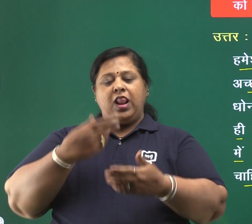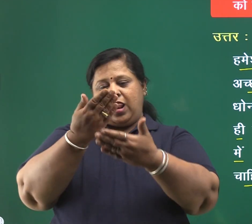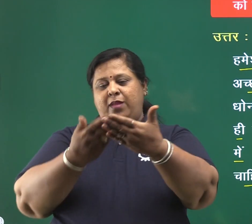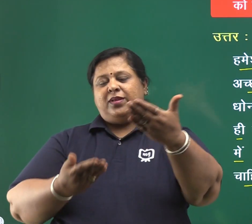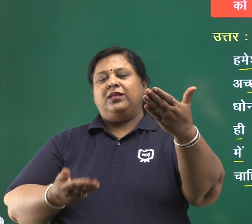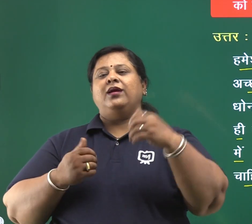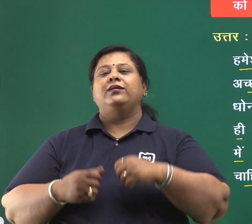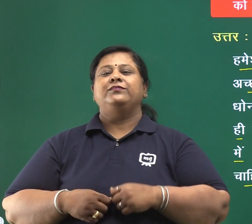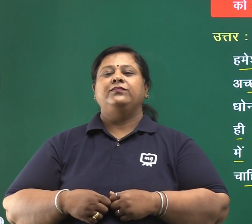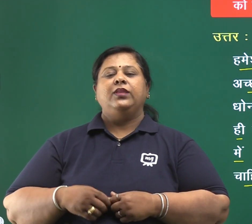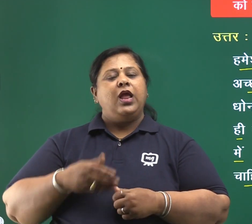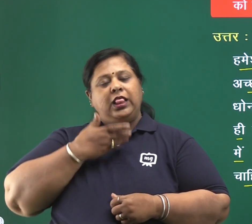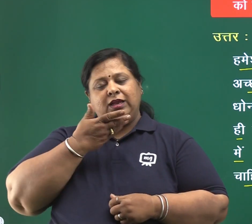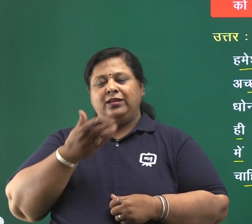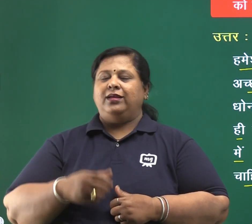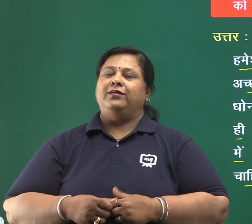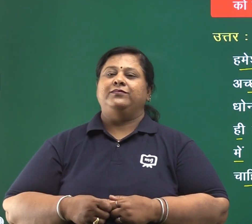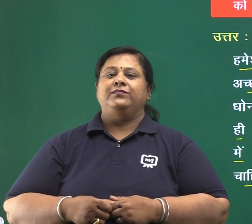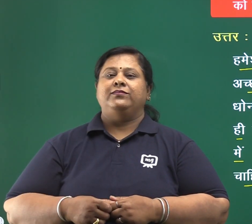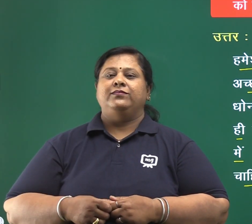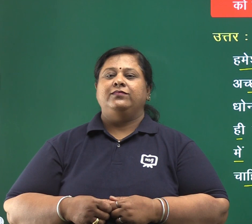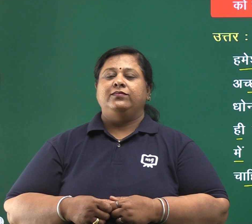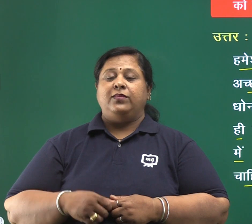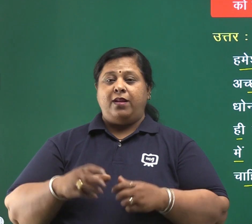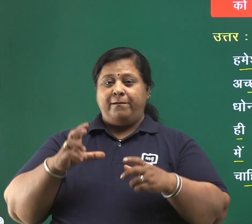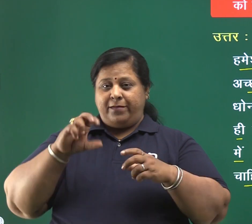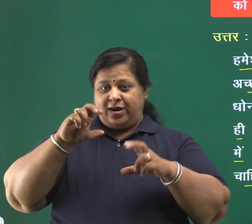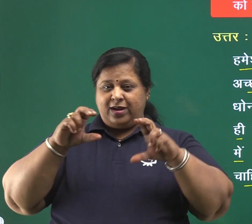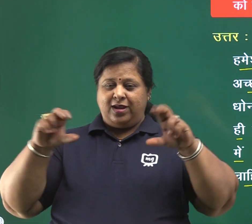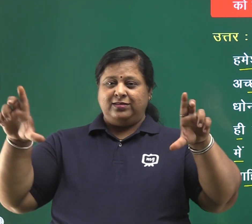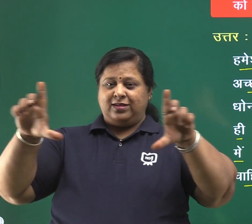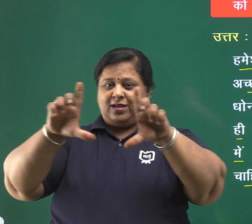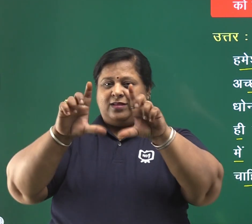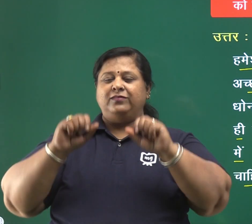निबंध का अध्ययन किया। पाठ का सार,